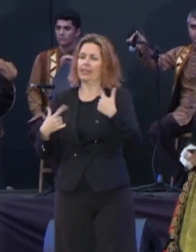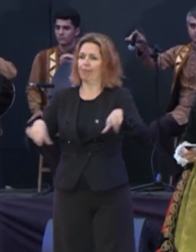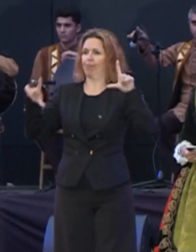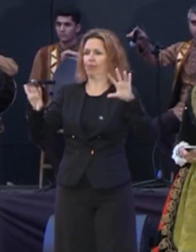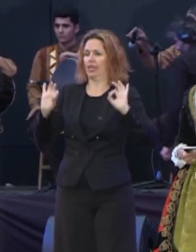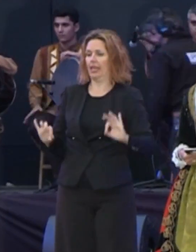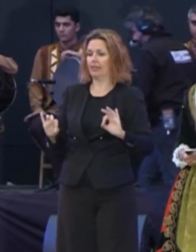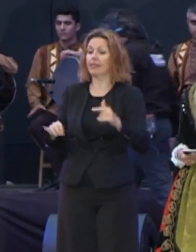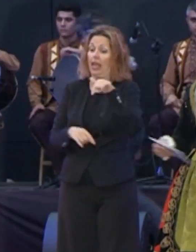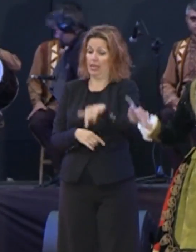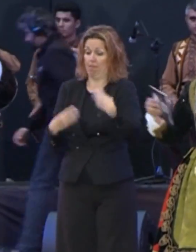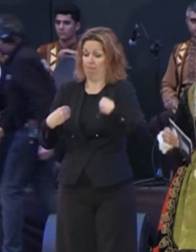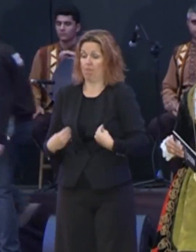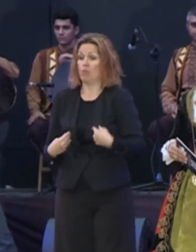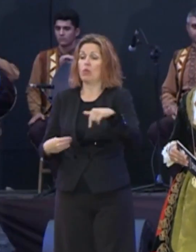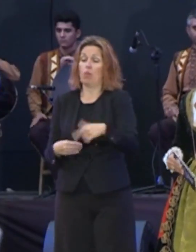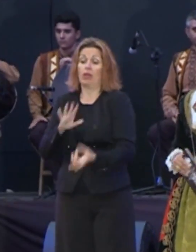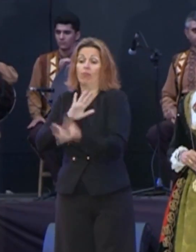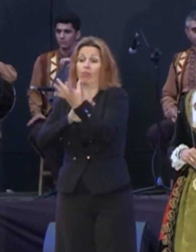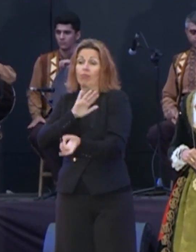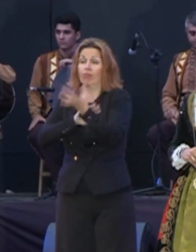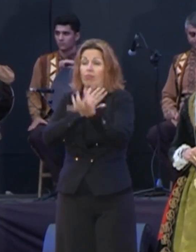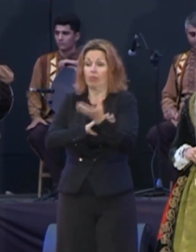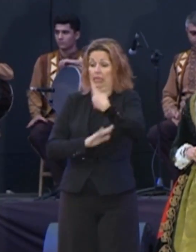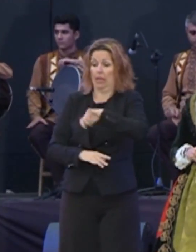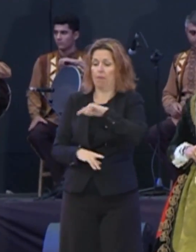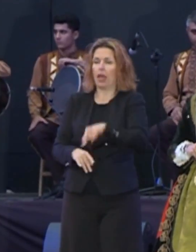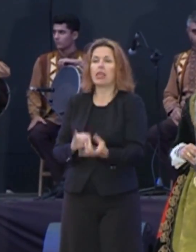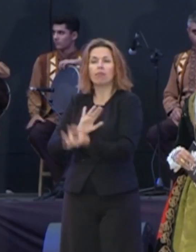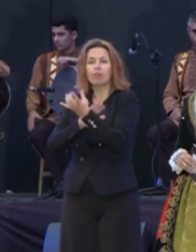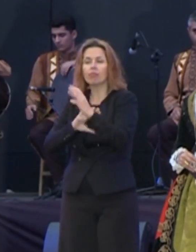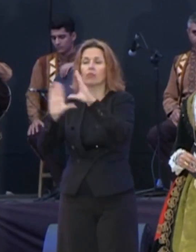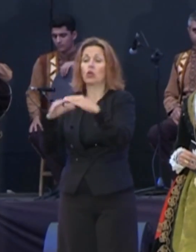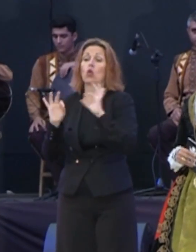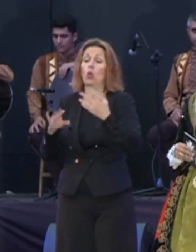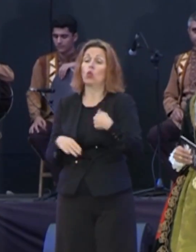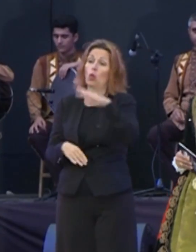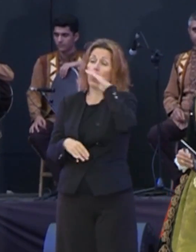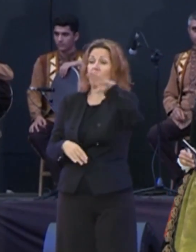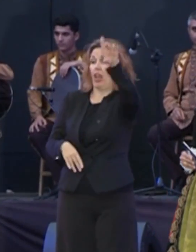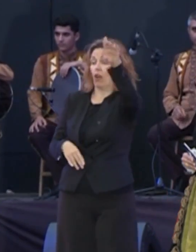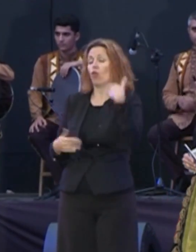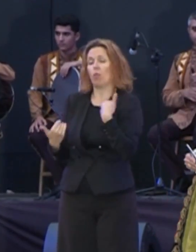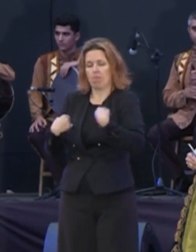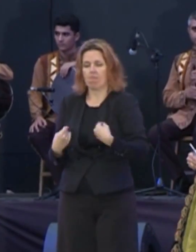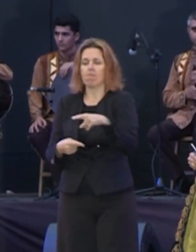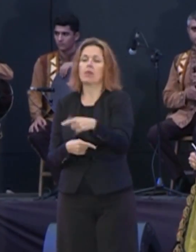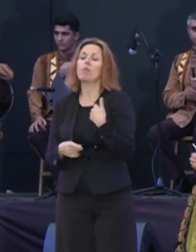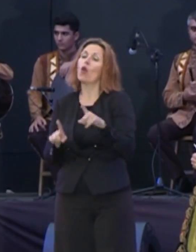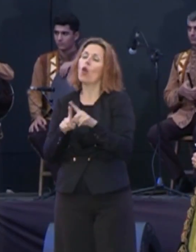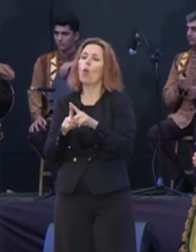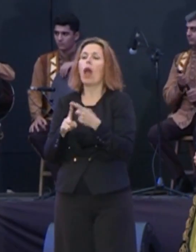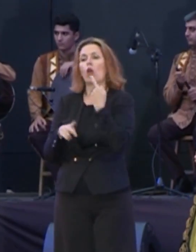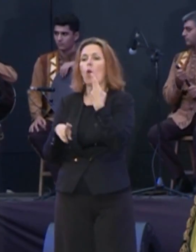país. Aquí también ocurrió lo mismo cuando empiezan a crearse tantos grupos de danzas bajo el régimen franquista. El folclore se utiliza como arma